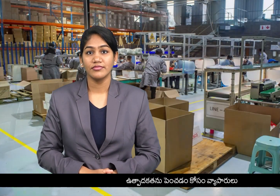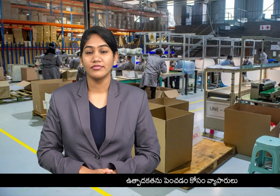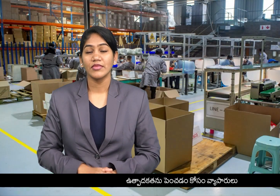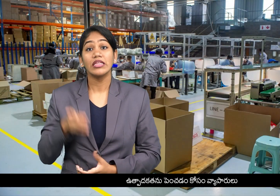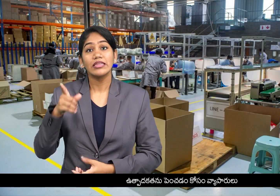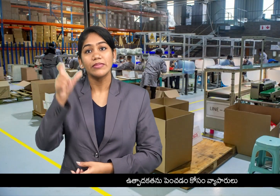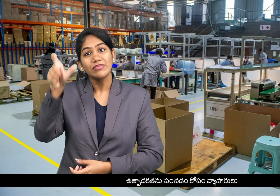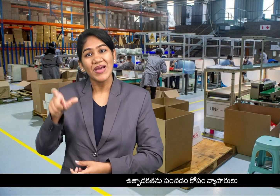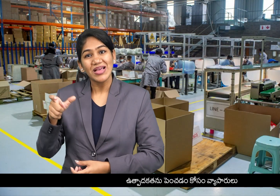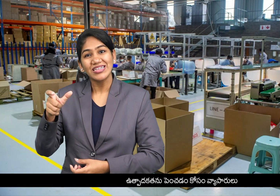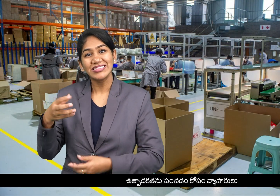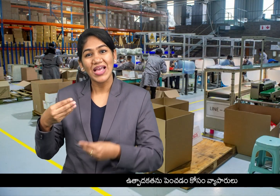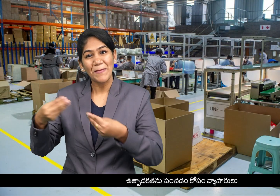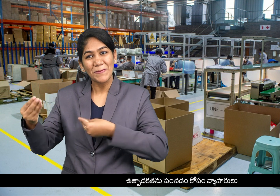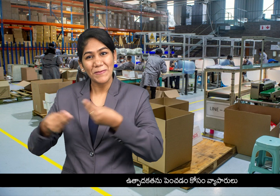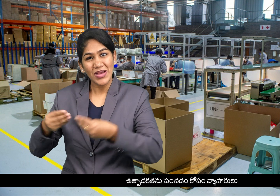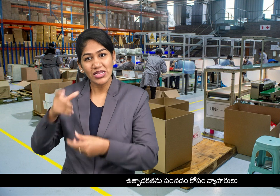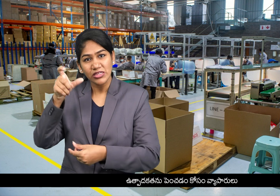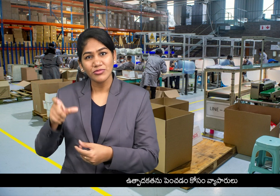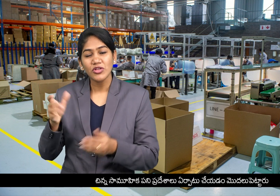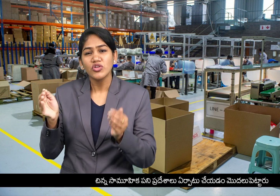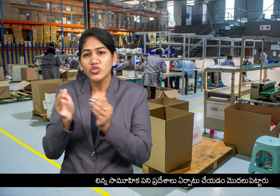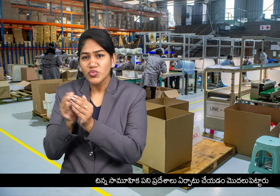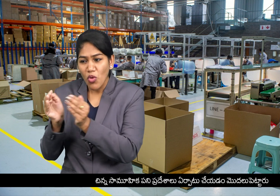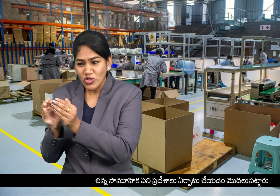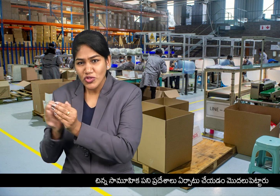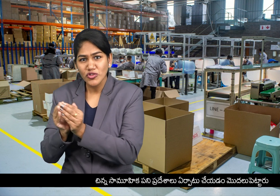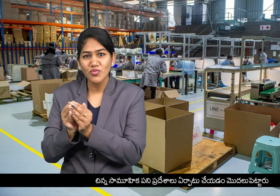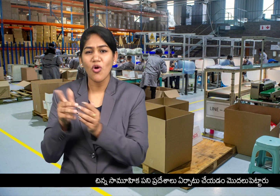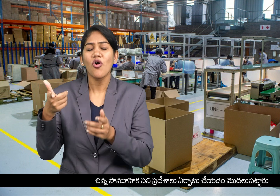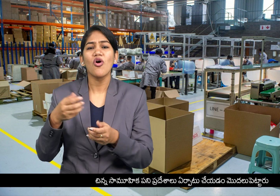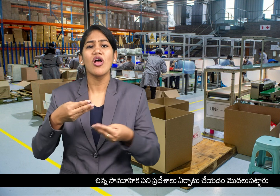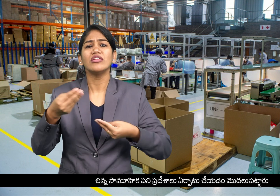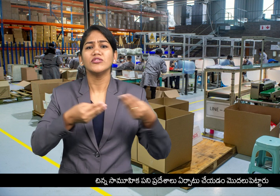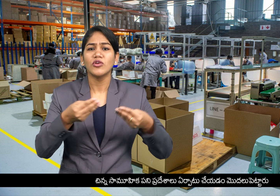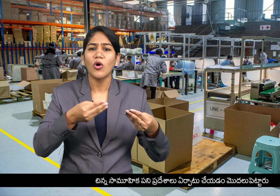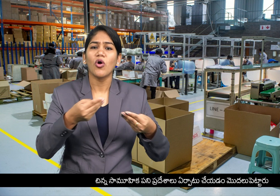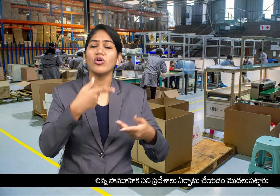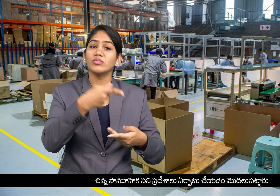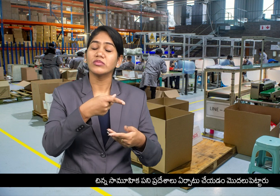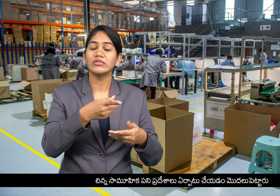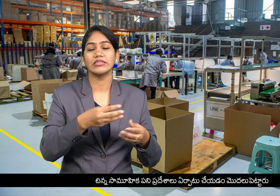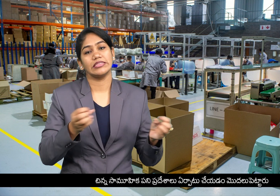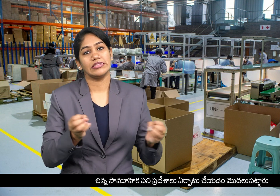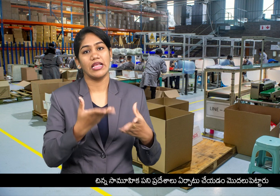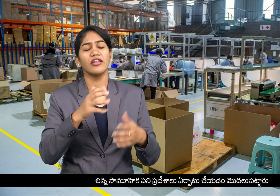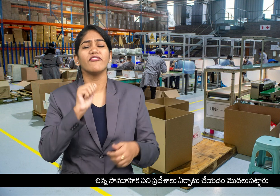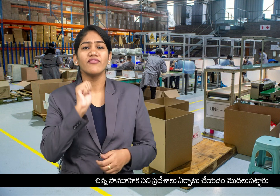ఉత్పాదకతను పెంచడం కోసం వ్యాపారులు చిన్న సామూహిక పని ప్రదేశాలు ఏర్పాటు చేయడం మొదలుపెట్టారు.